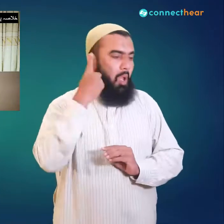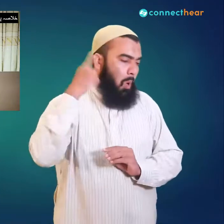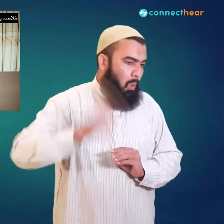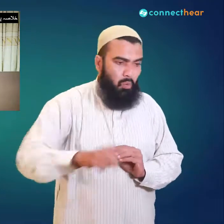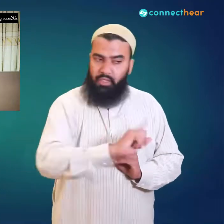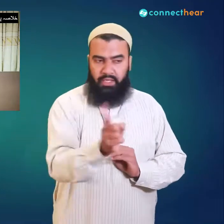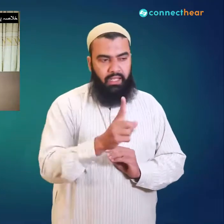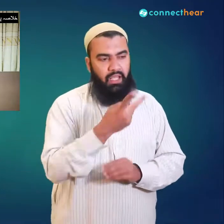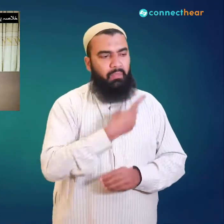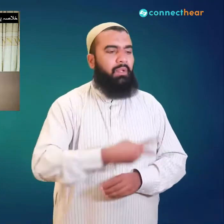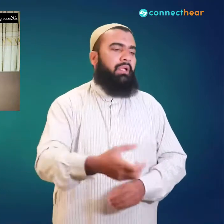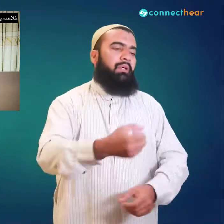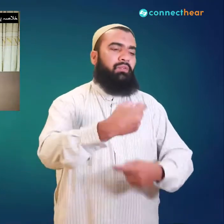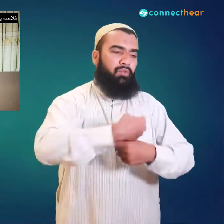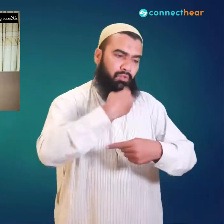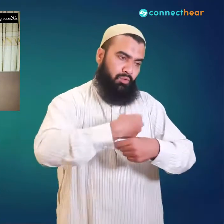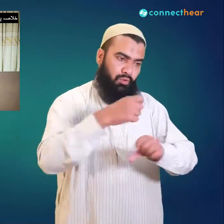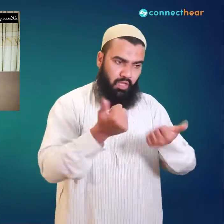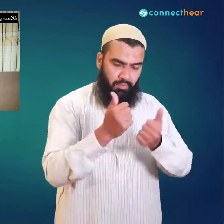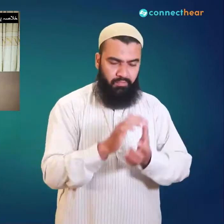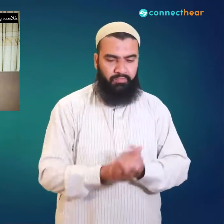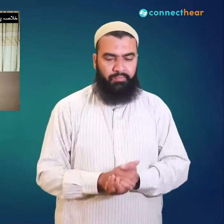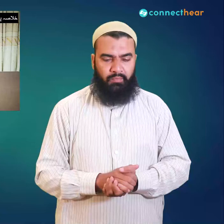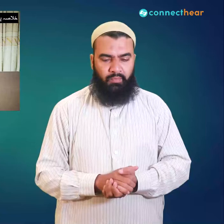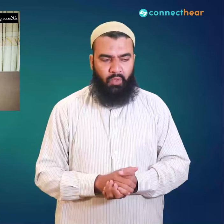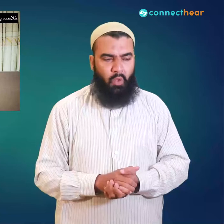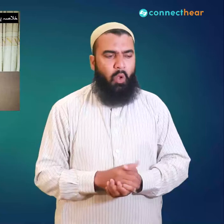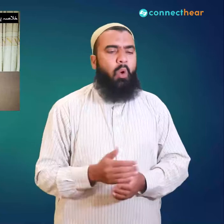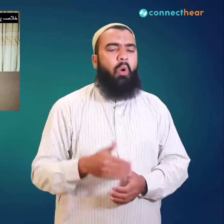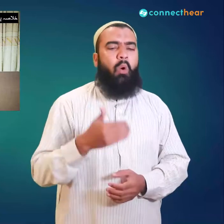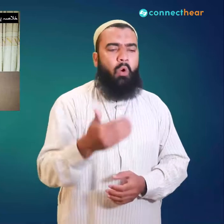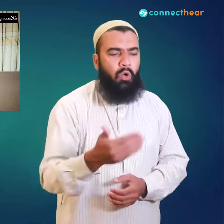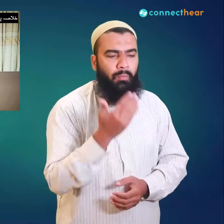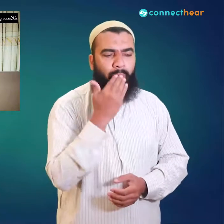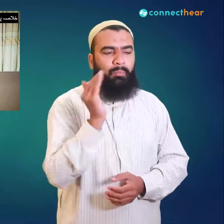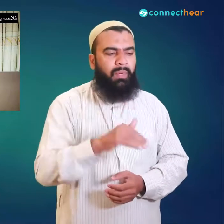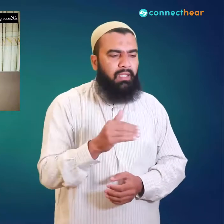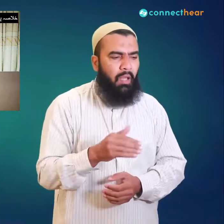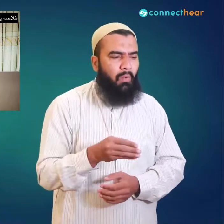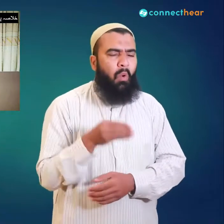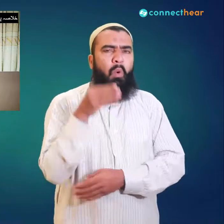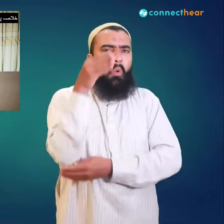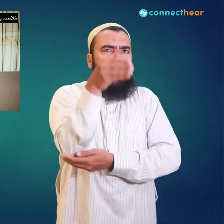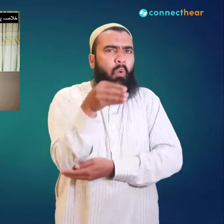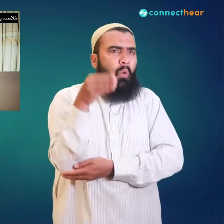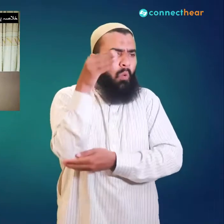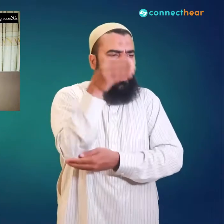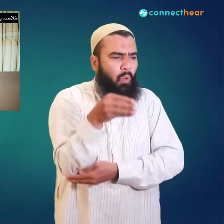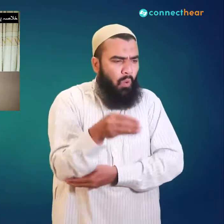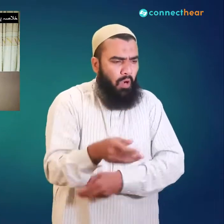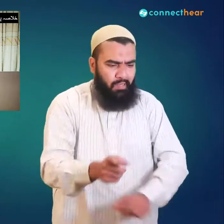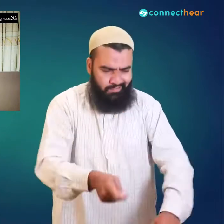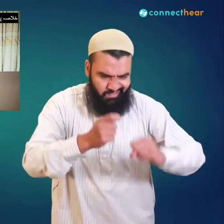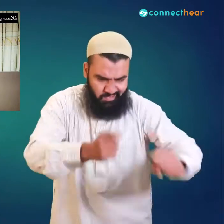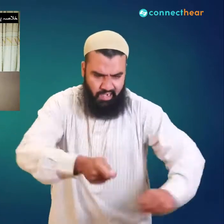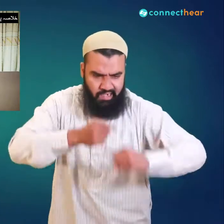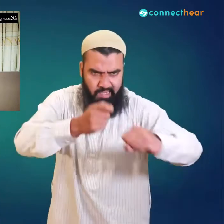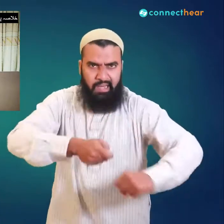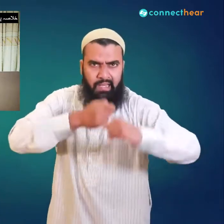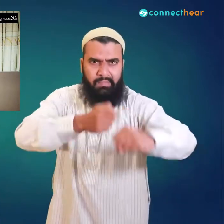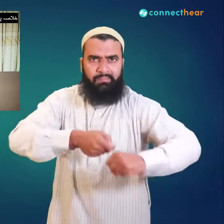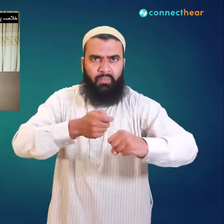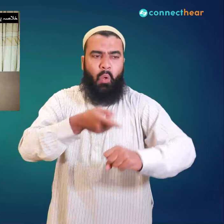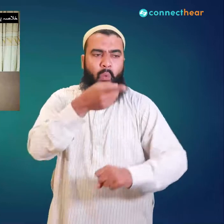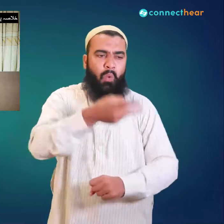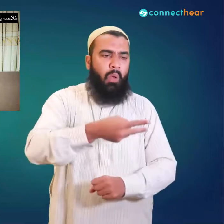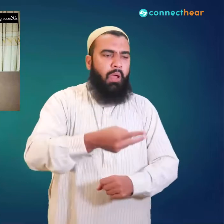ہوگی۔ وَمِن رِبَاطِ الْخَيْلِ، گھوڑوں کو پالنا، فرمایا کہ اس نیت کے ساتھ جو بھی کام کیا جائے گا،